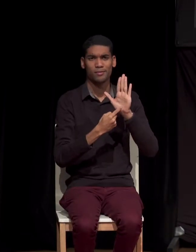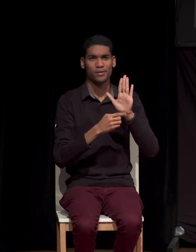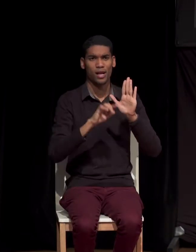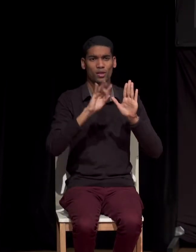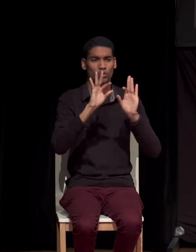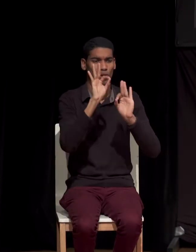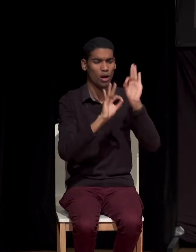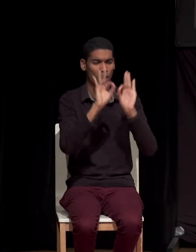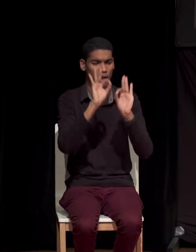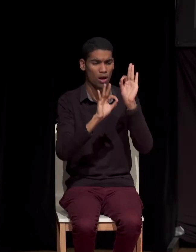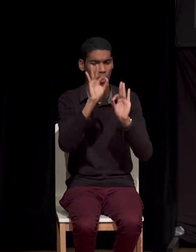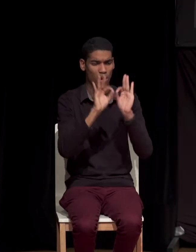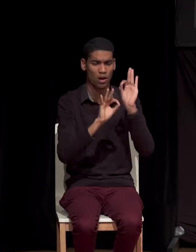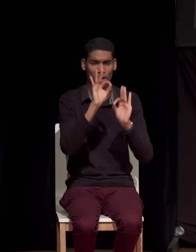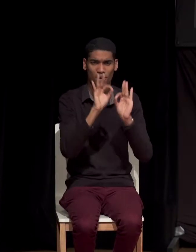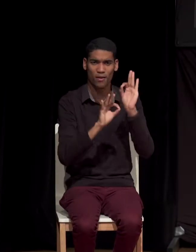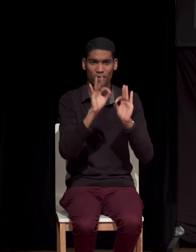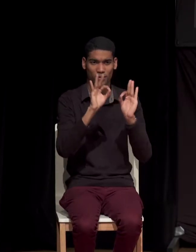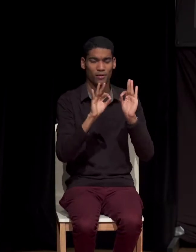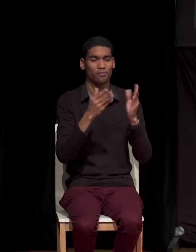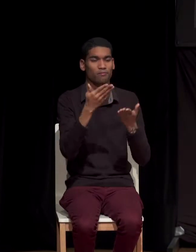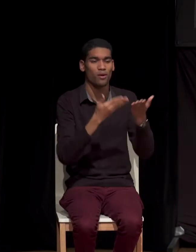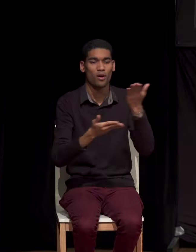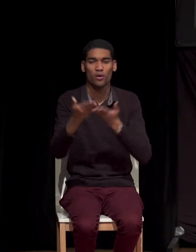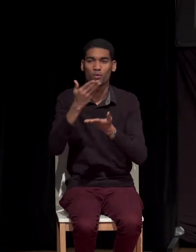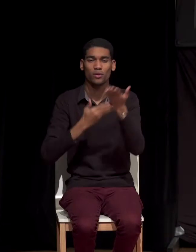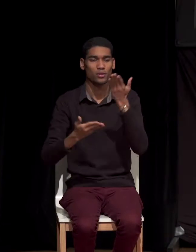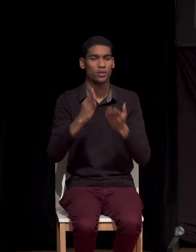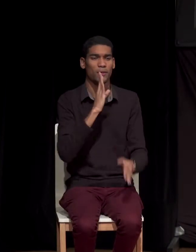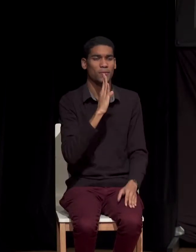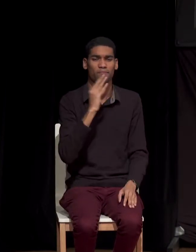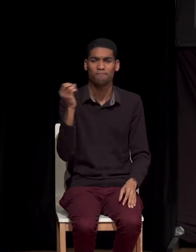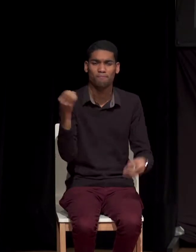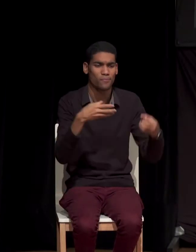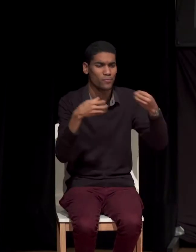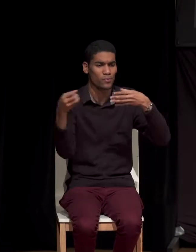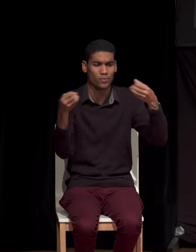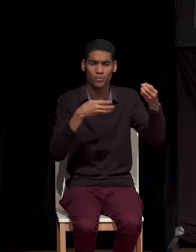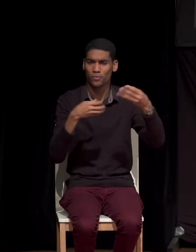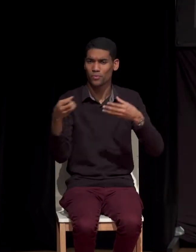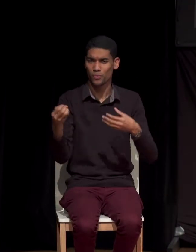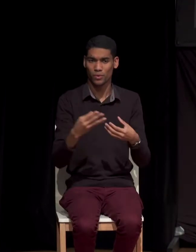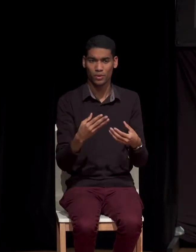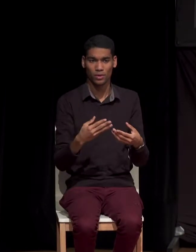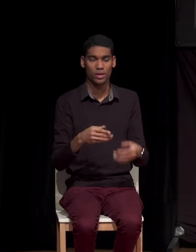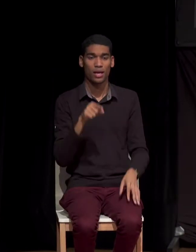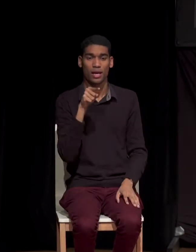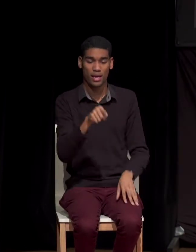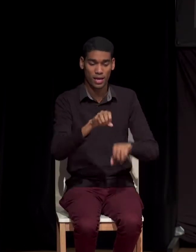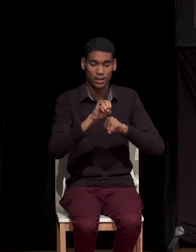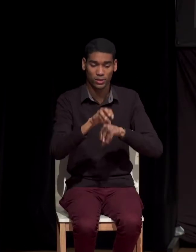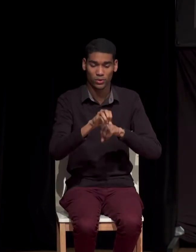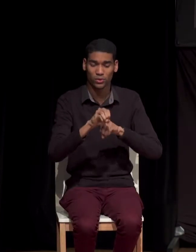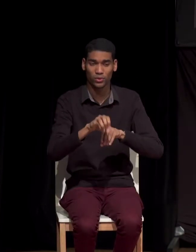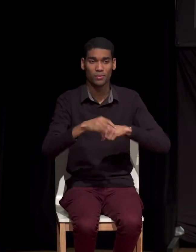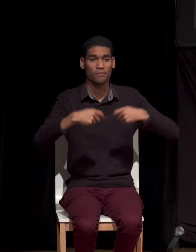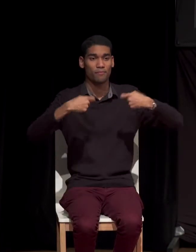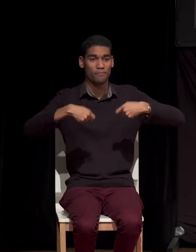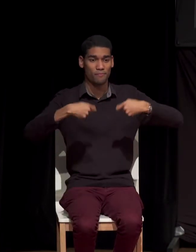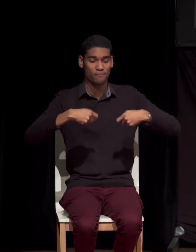organização curricular que permitisse articulação de saberes e que essa educação tinha que ter uma